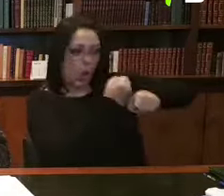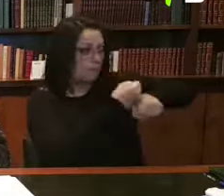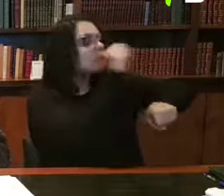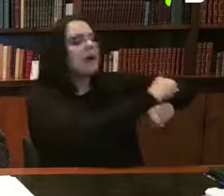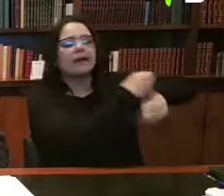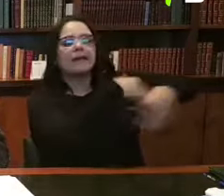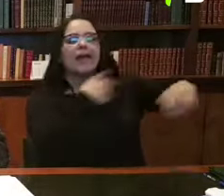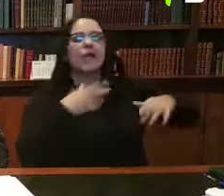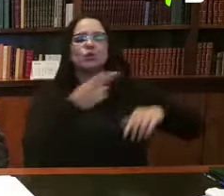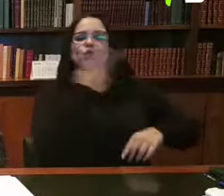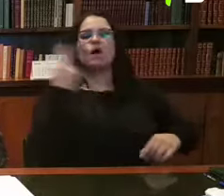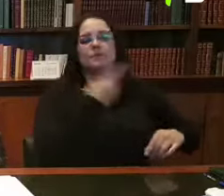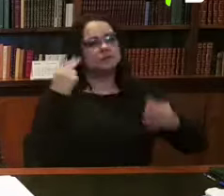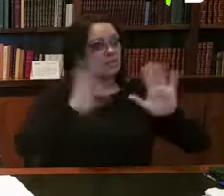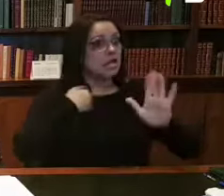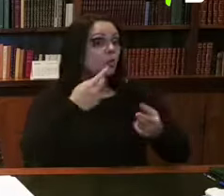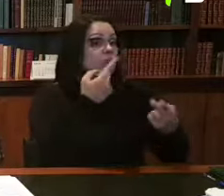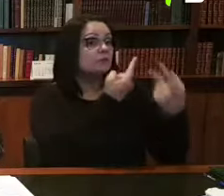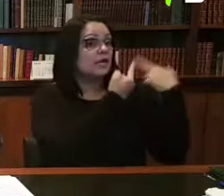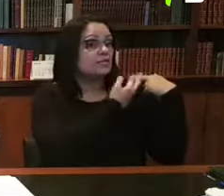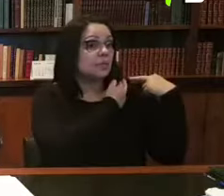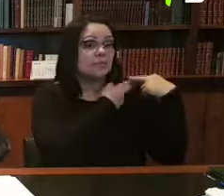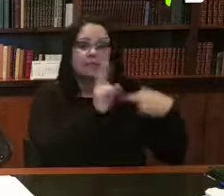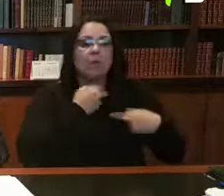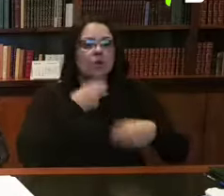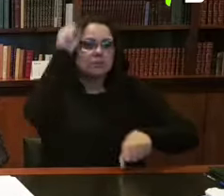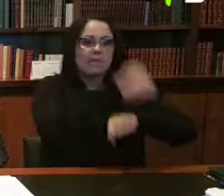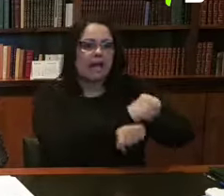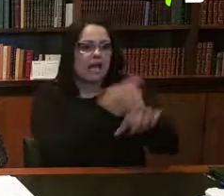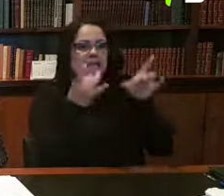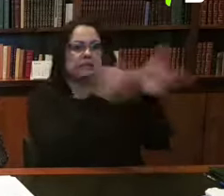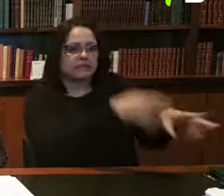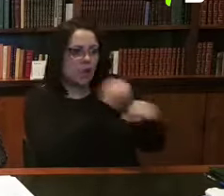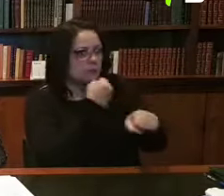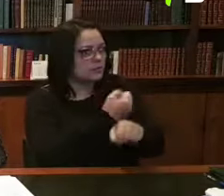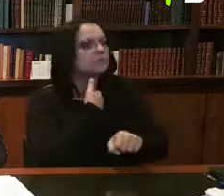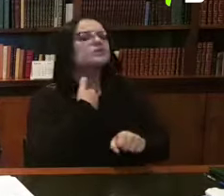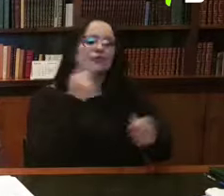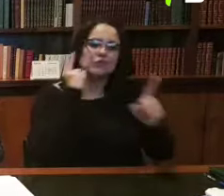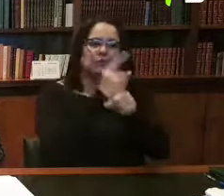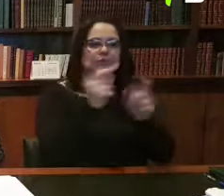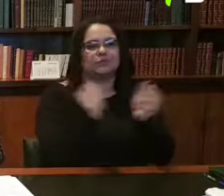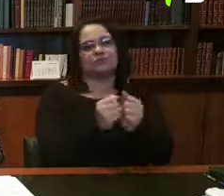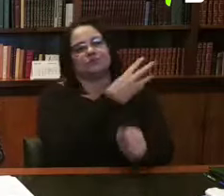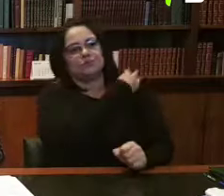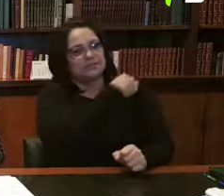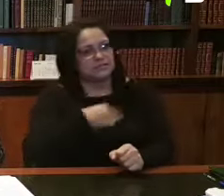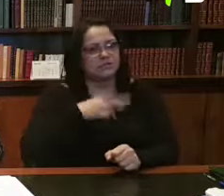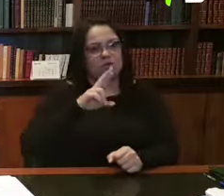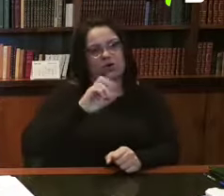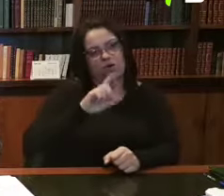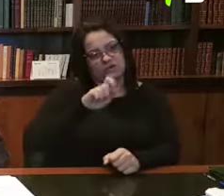né é compromisso nosso não deixar a obra parada então amanhã estaremos juntamente com o rogério marinho nosso ministro